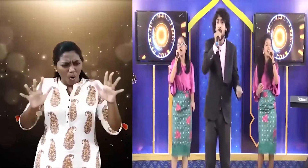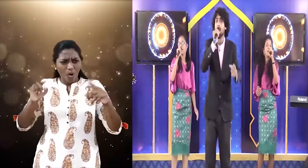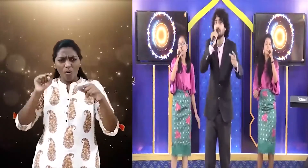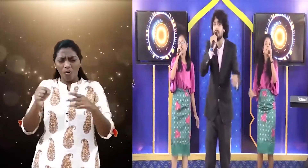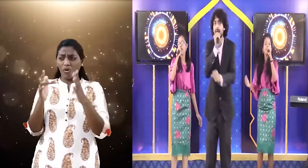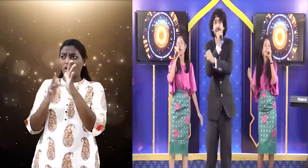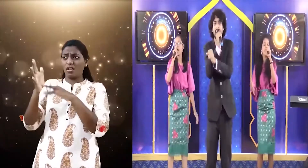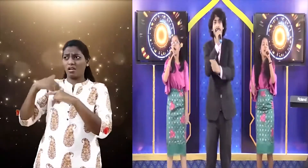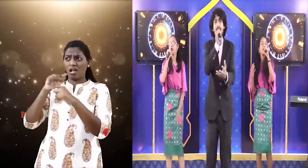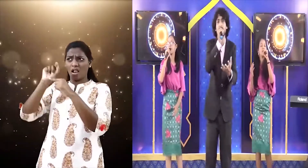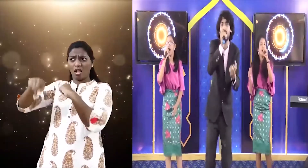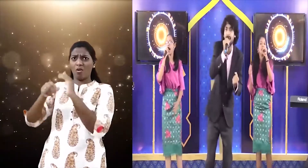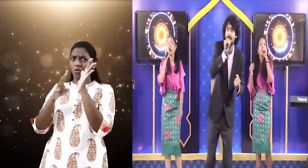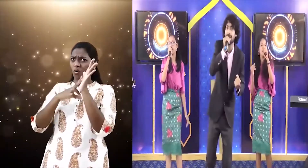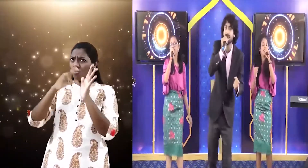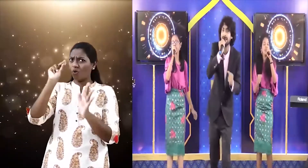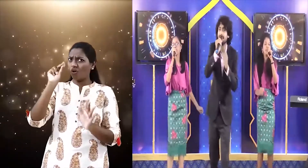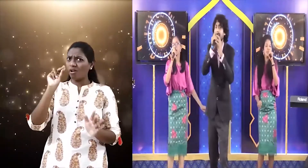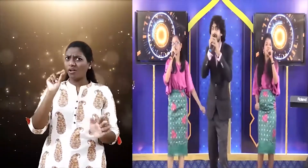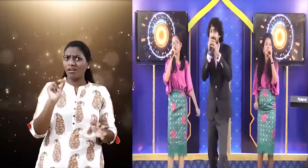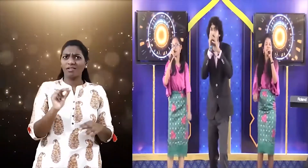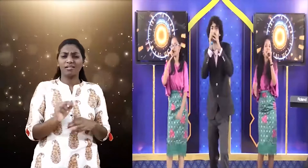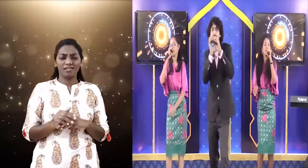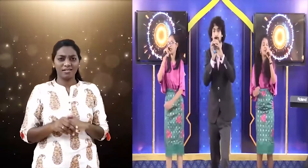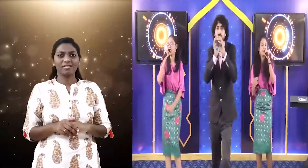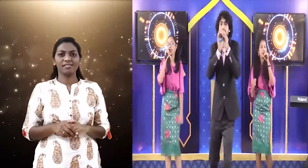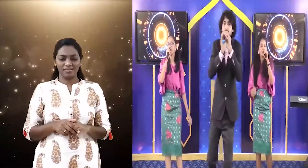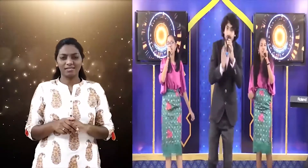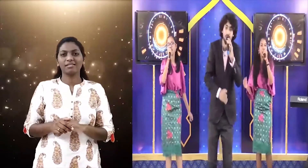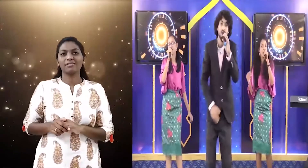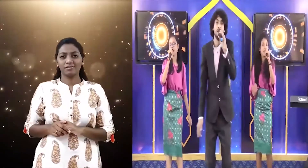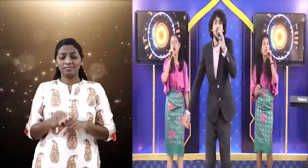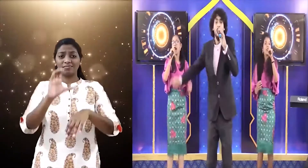है। मसीह के खिलाफ आना नहीं,